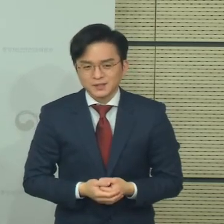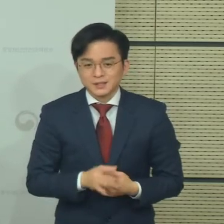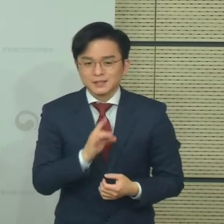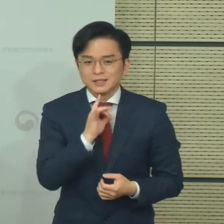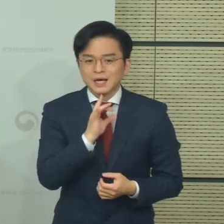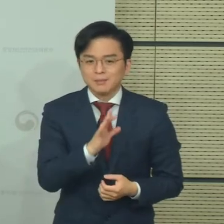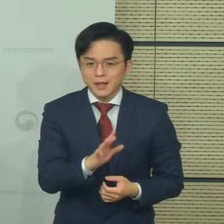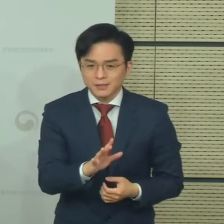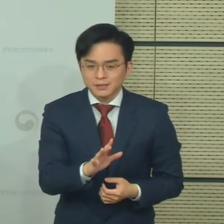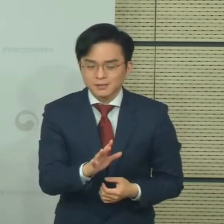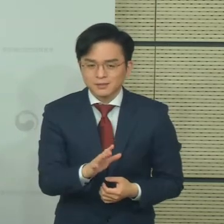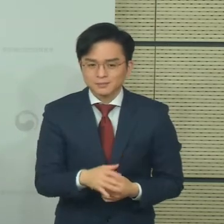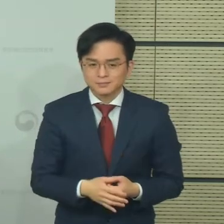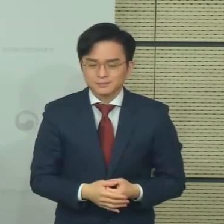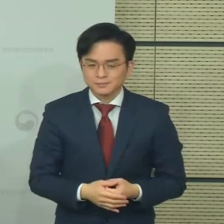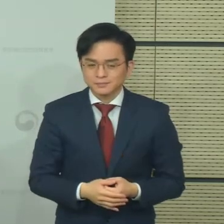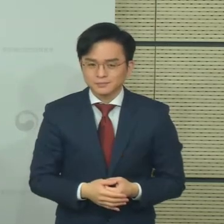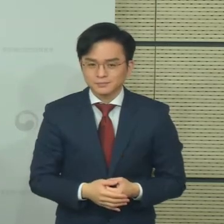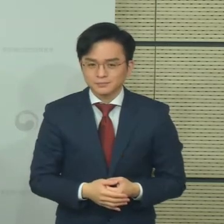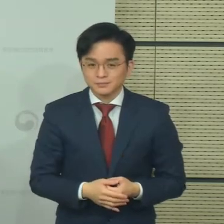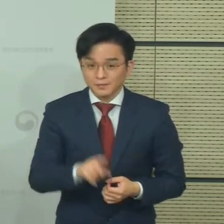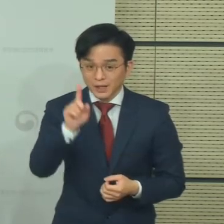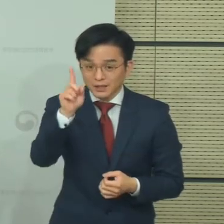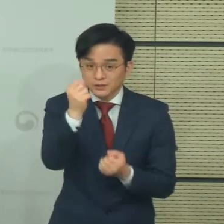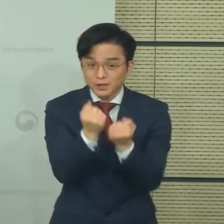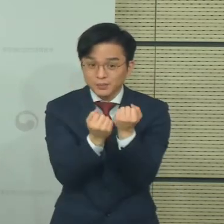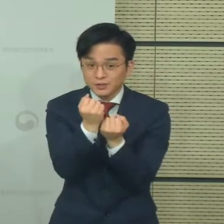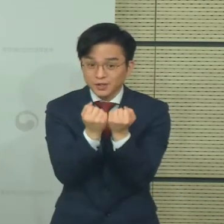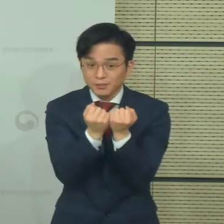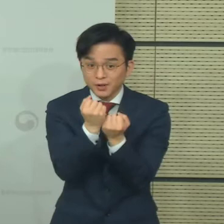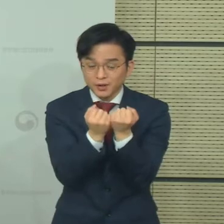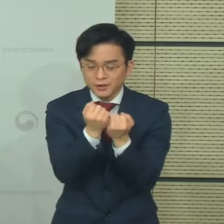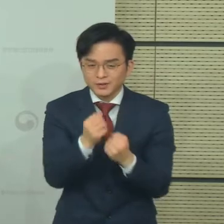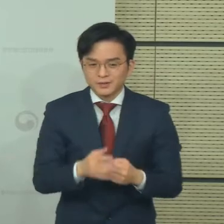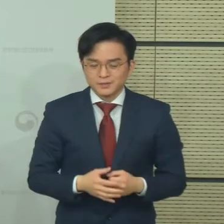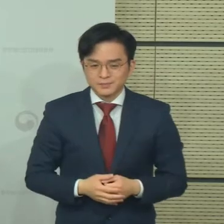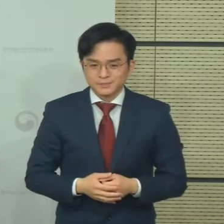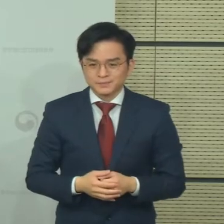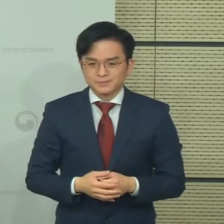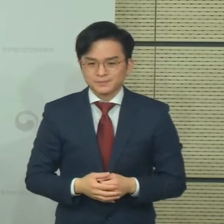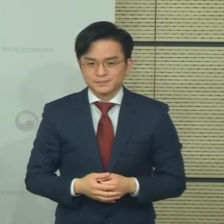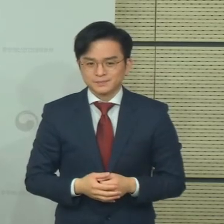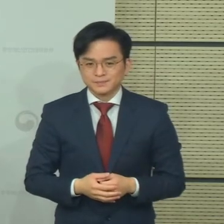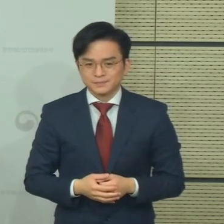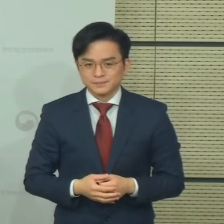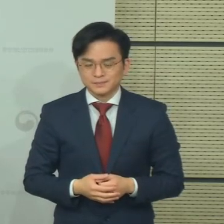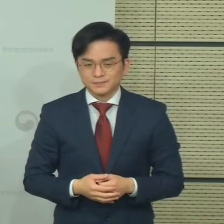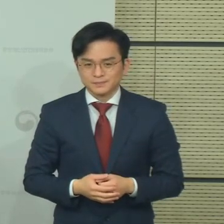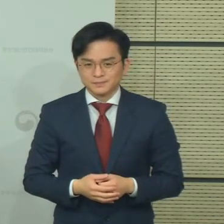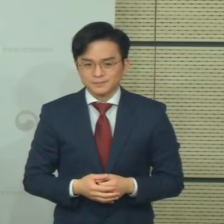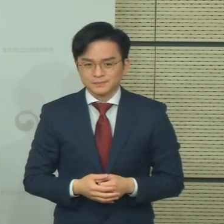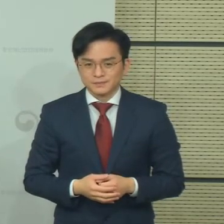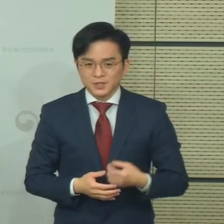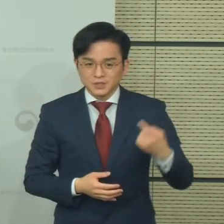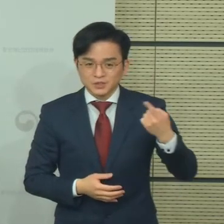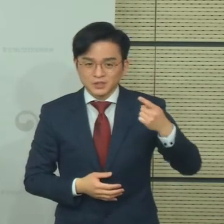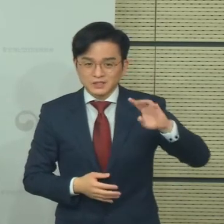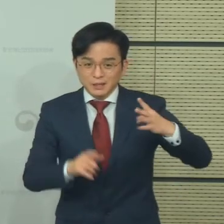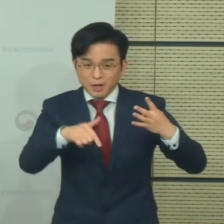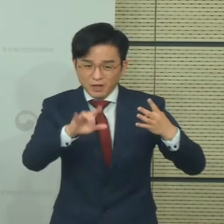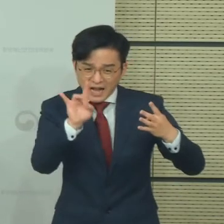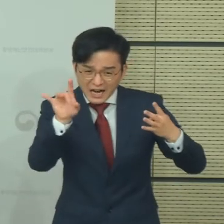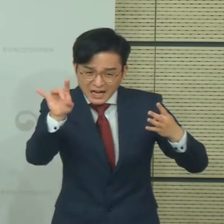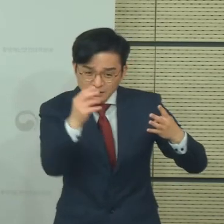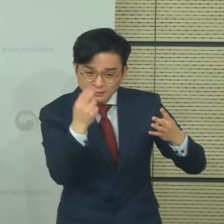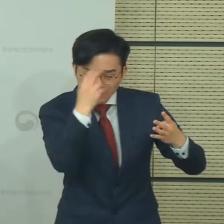다만 미확인된 부분들과 관련되어서 구체적으로 이렇게 일일이 다 저희들의 파악을 하지 못하는 그런